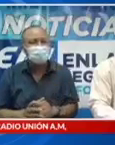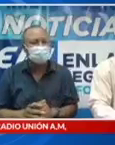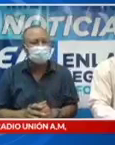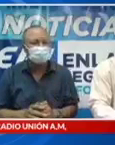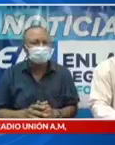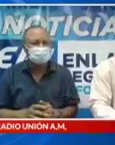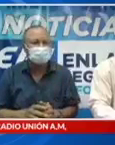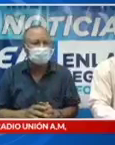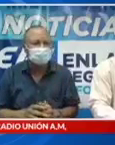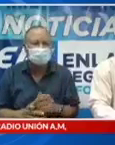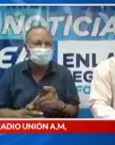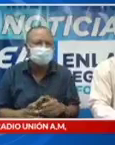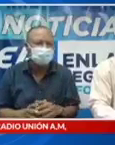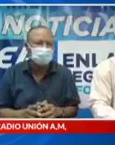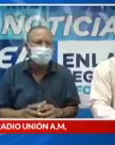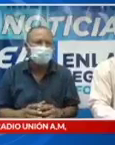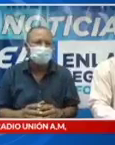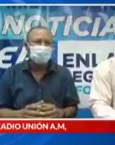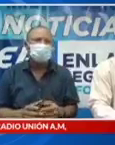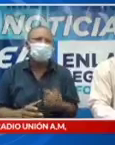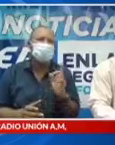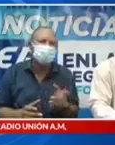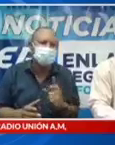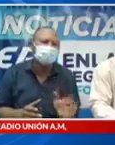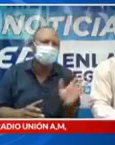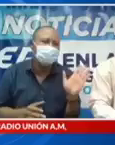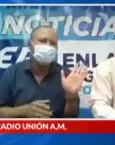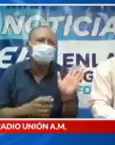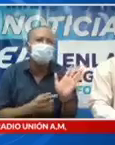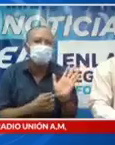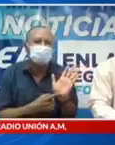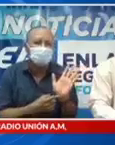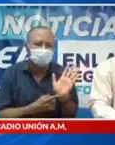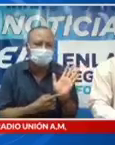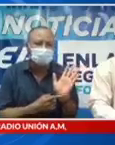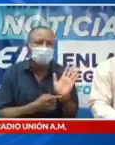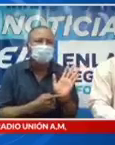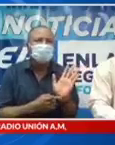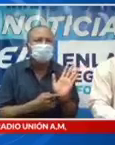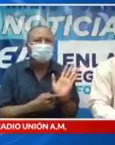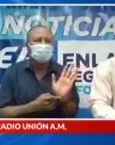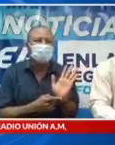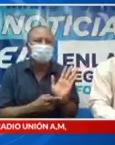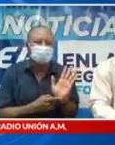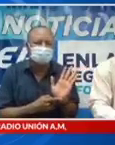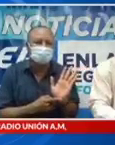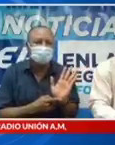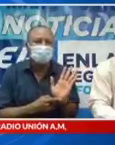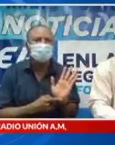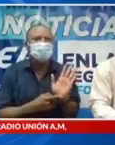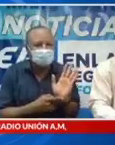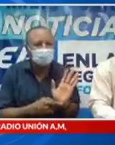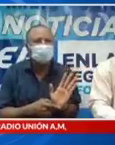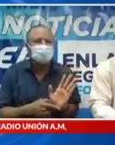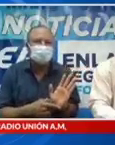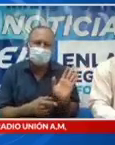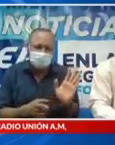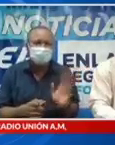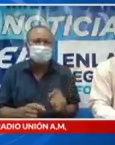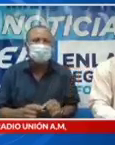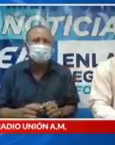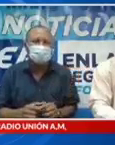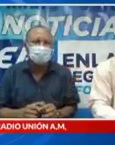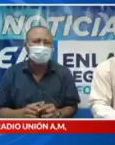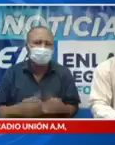jamás defendieron los intereses del pueblo y del municipio. Pregúntenle si tienen algún documento sobre esos procesos. Si están en